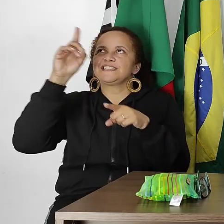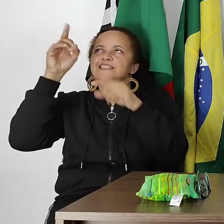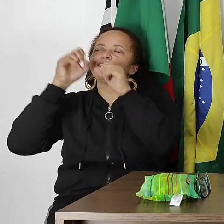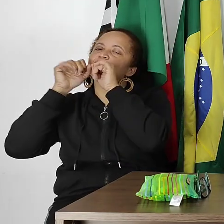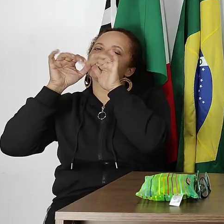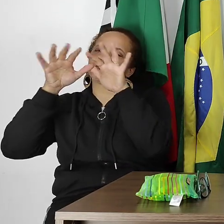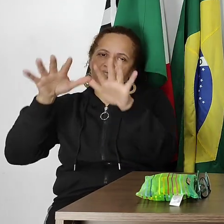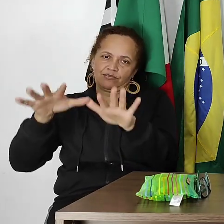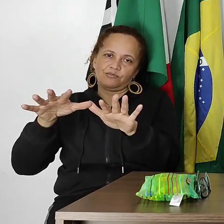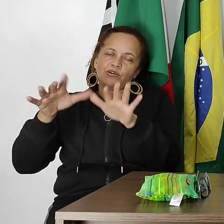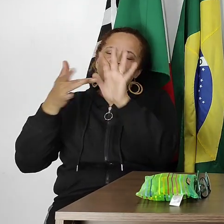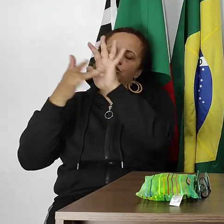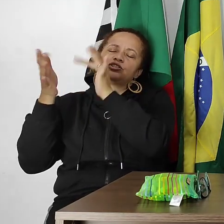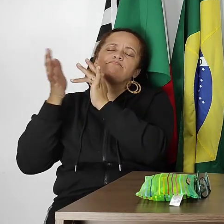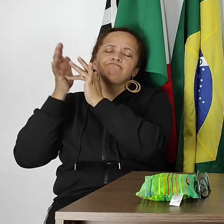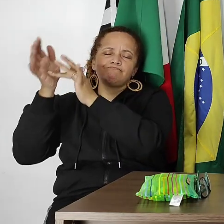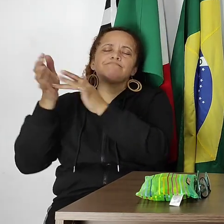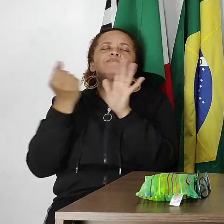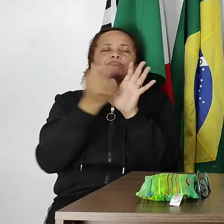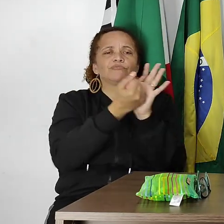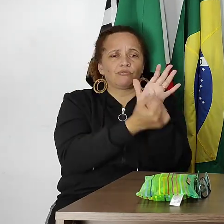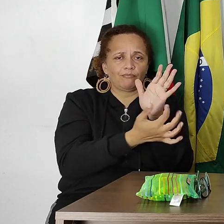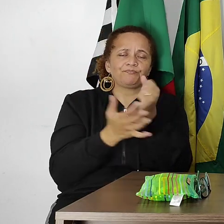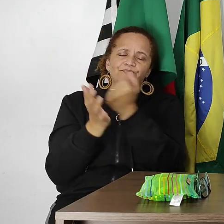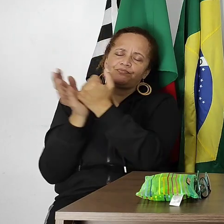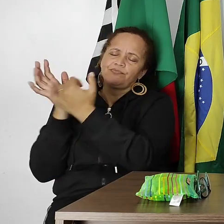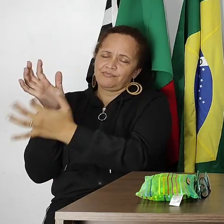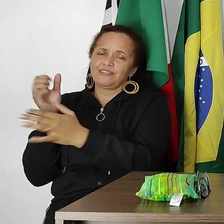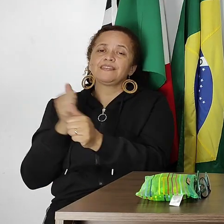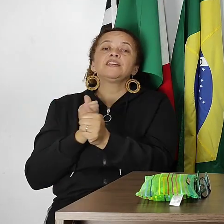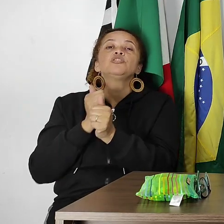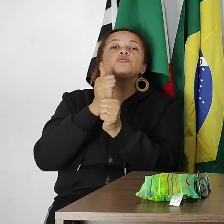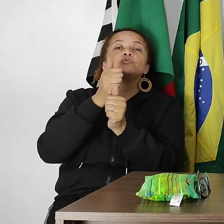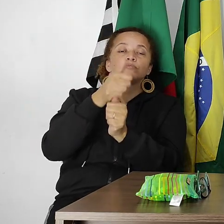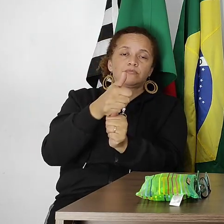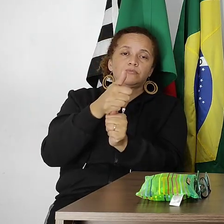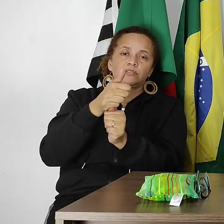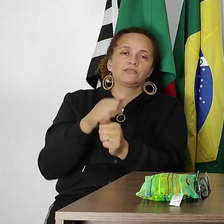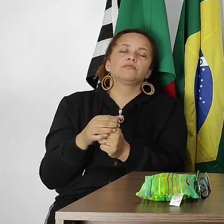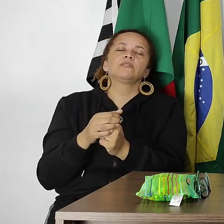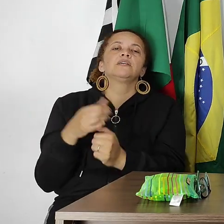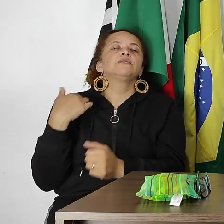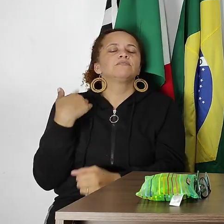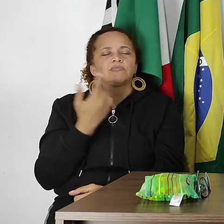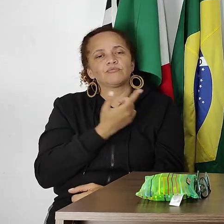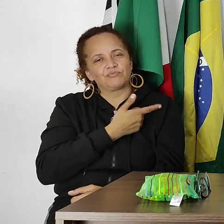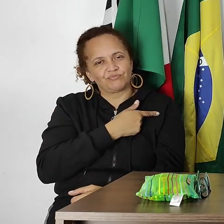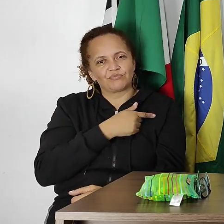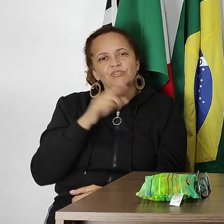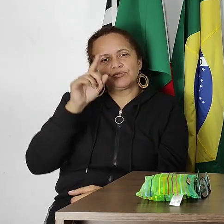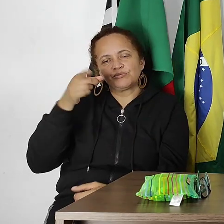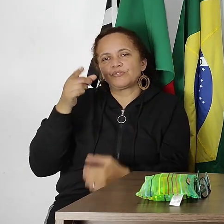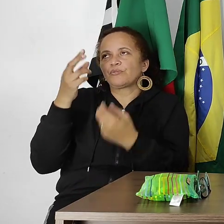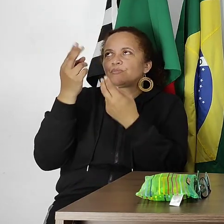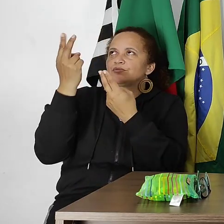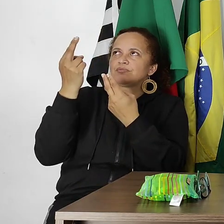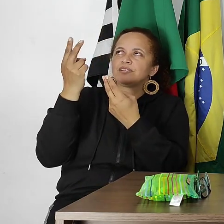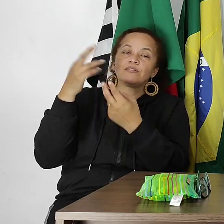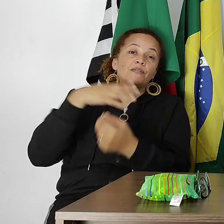Porque somos feitura sua, criados em Jesus para praticar as boas obras, as quais